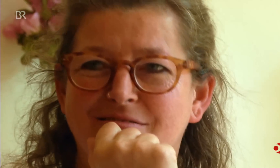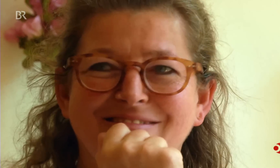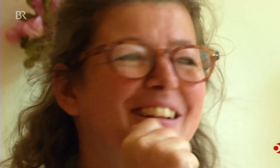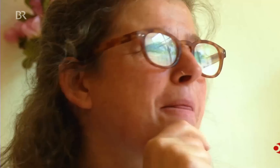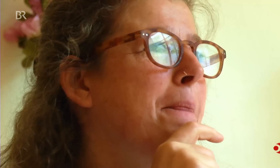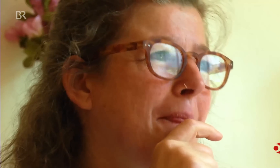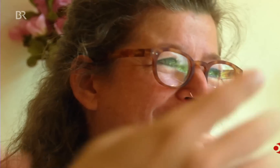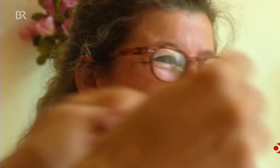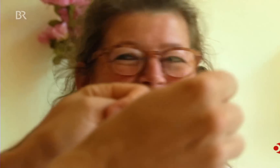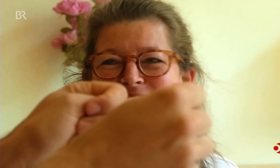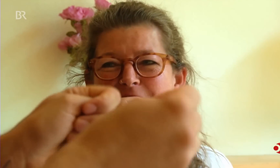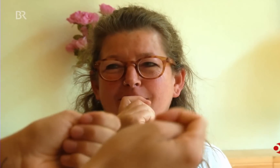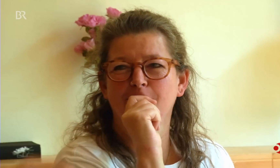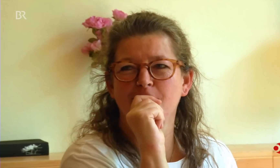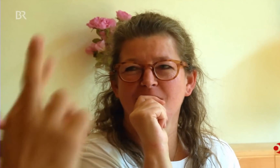Alles gemacht. Okay. Ja.